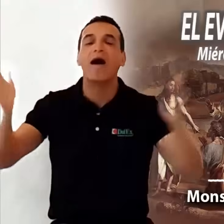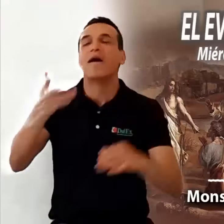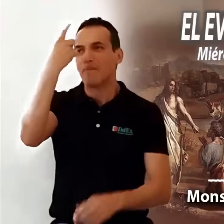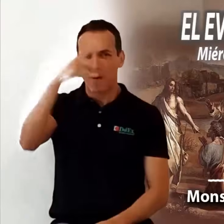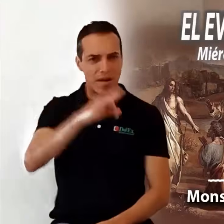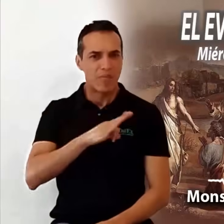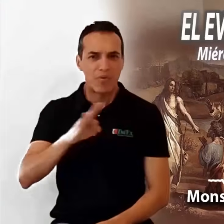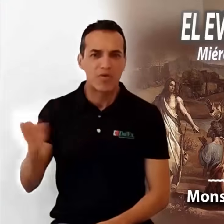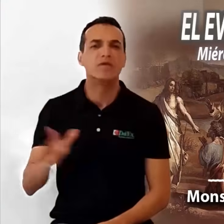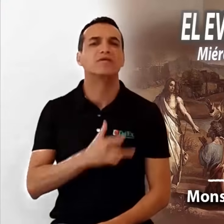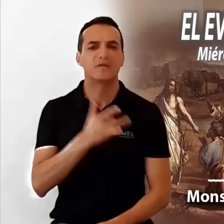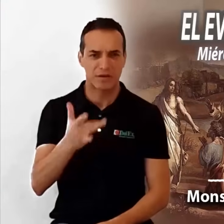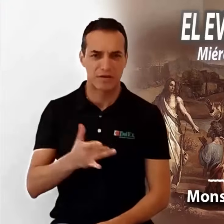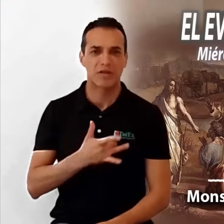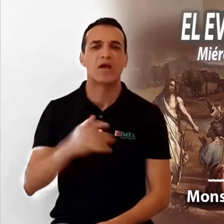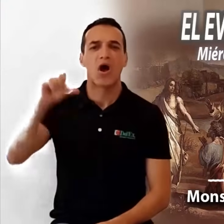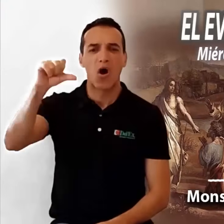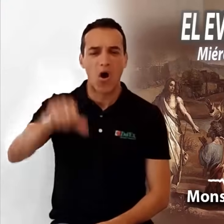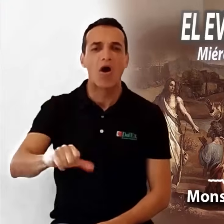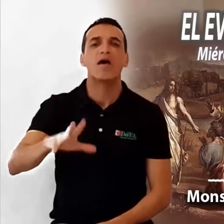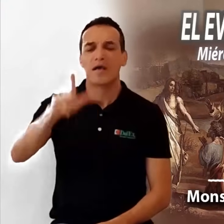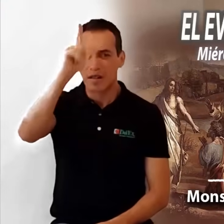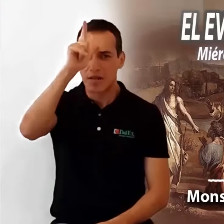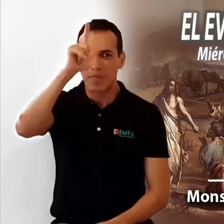hoy la presencia del Espíritu.